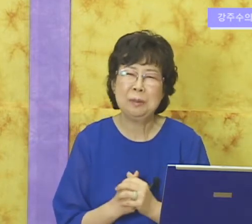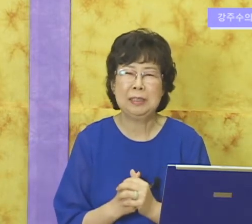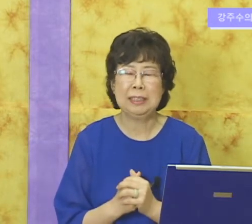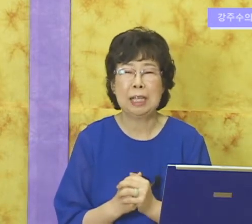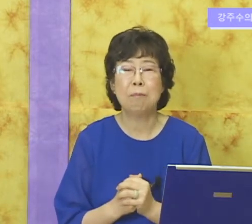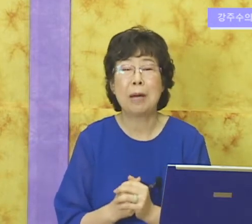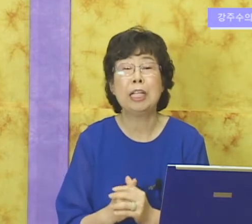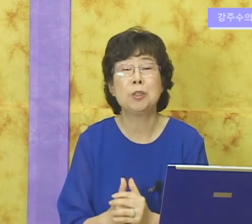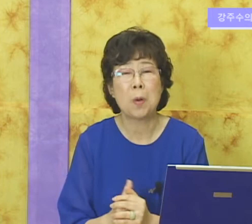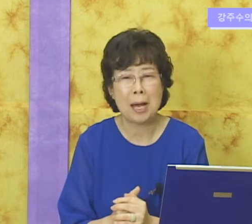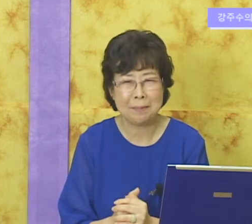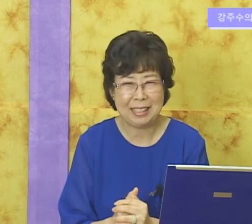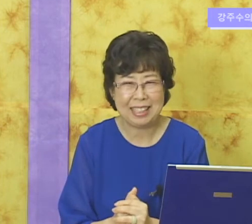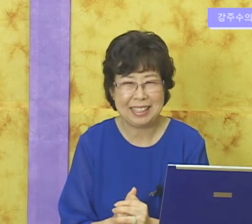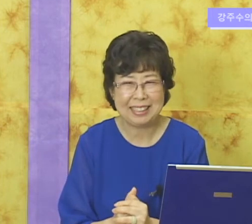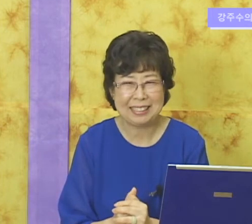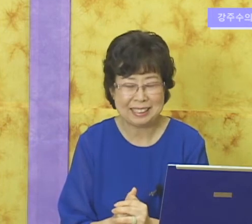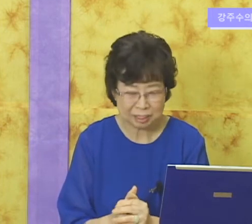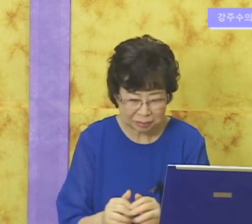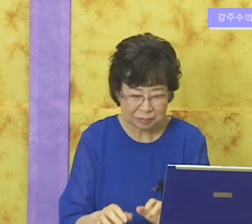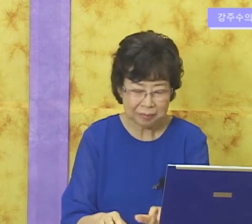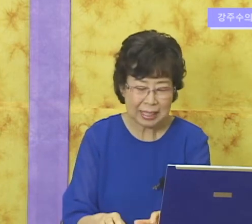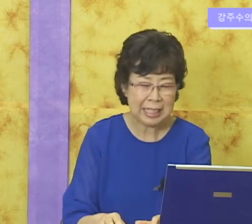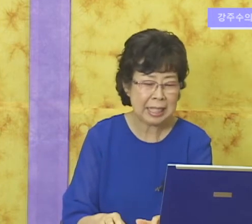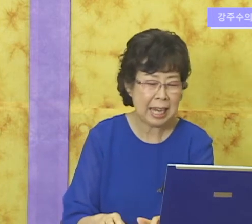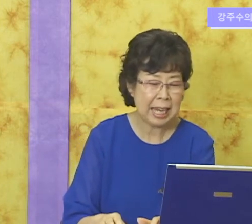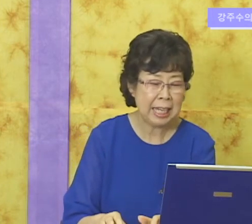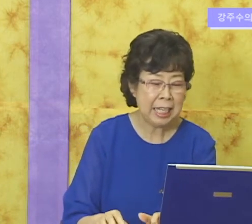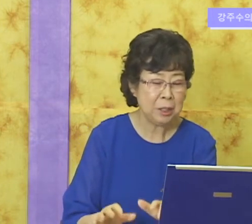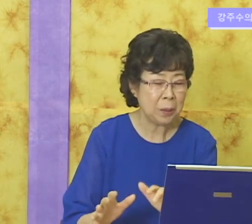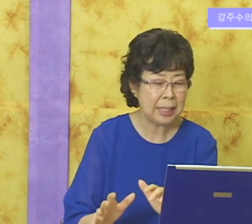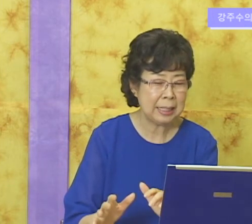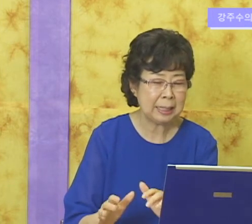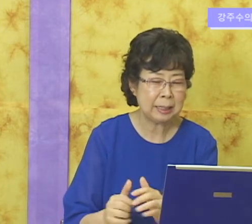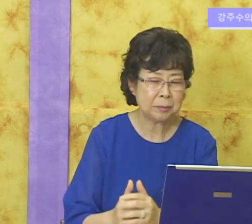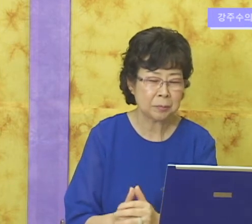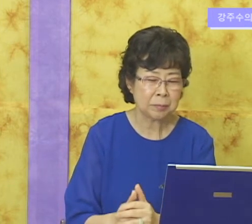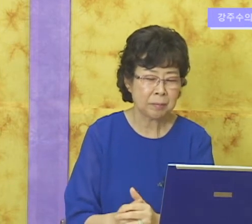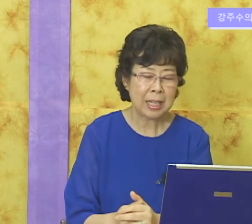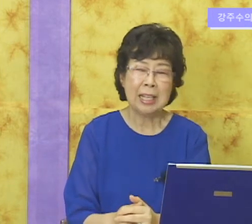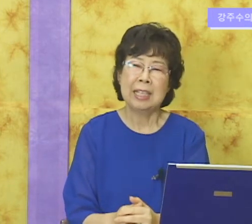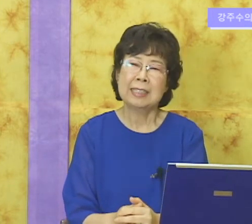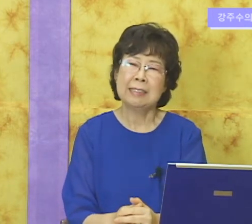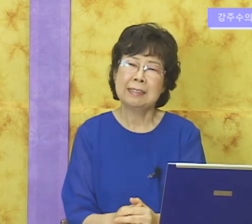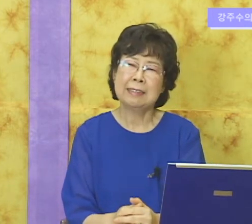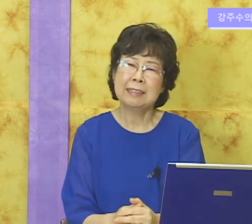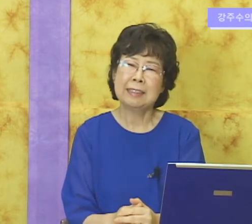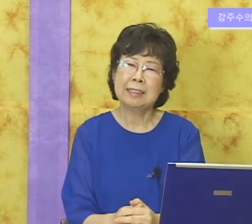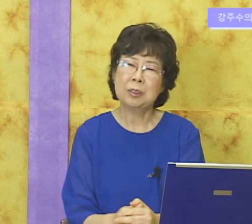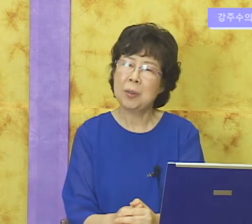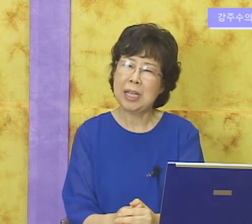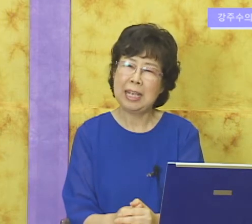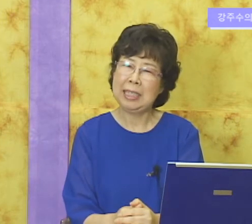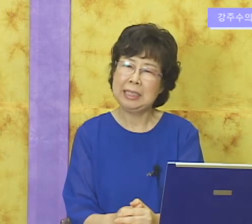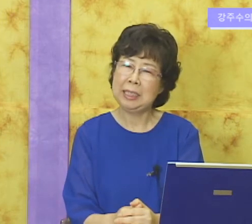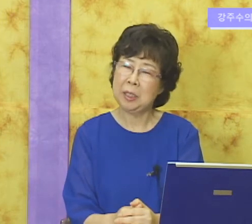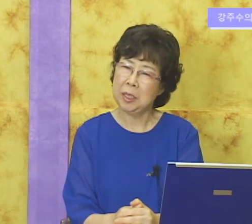기분 참 많이 좋아합니다. 이렇게 농아인들은 그 소리에 대한 인식이 전혀